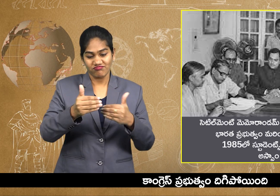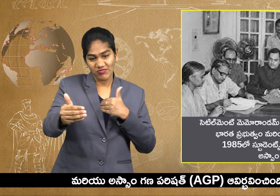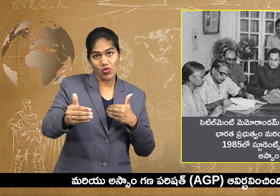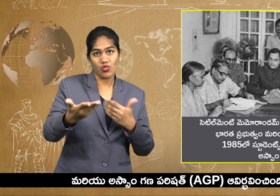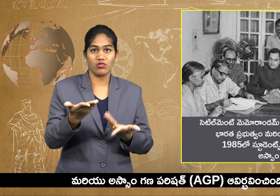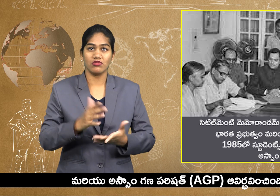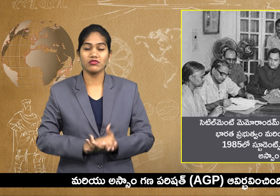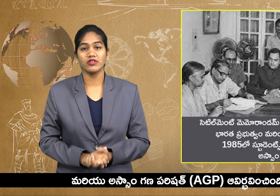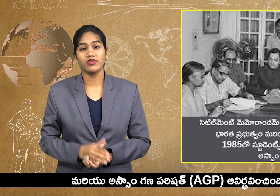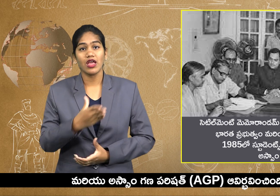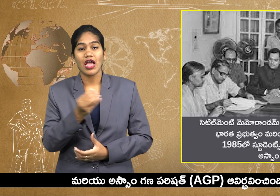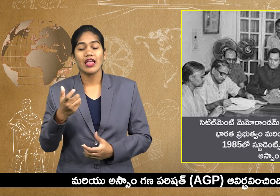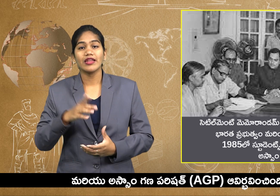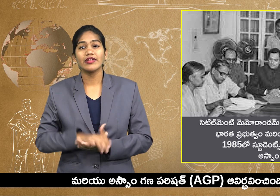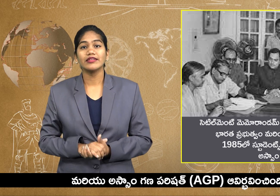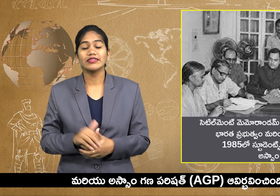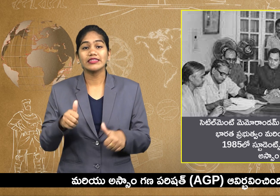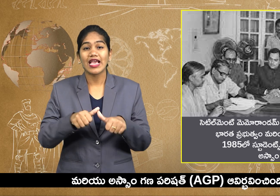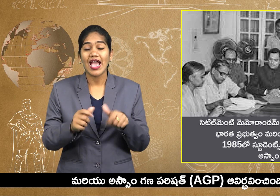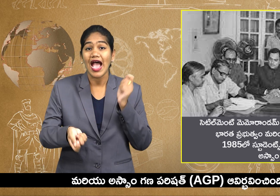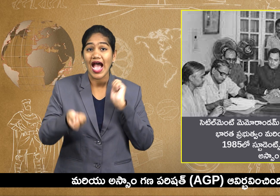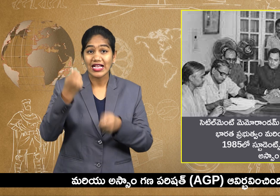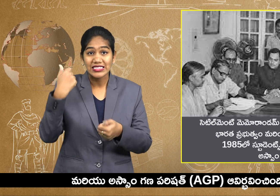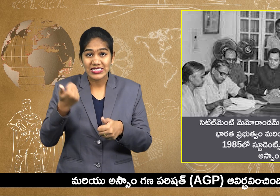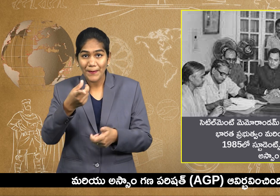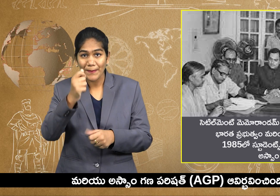మరియు అస్సాం గణ పరిషత్ ఏజీపీ ఆవిర్భవించింది.